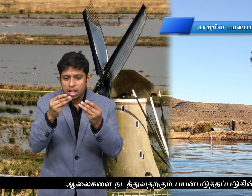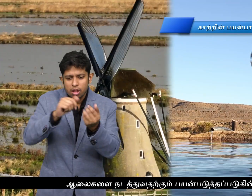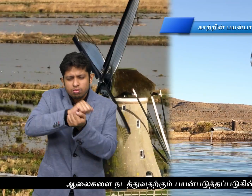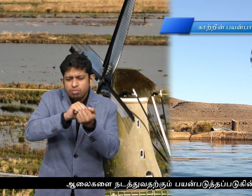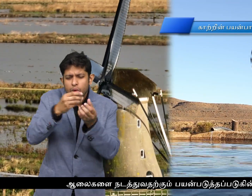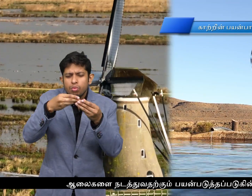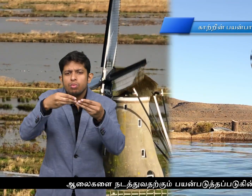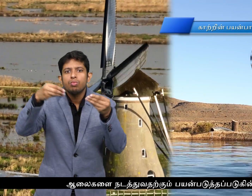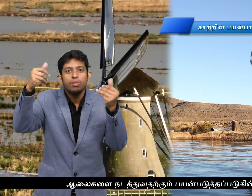பயன்படுத்தப்படுகின்றன.